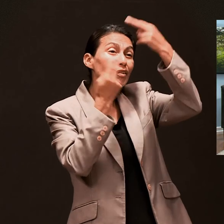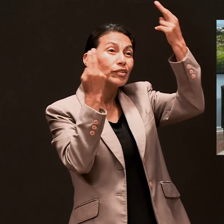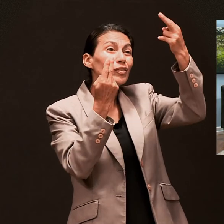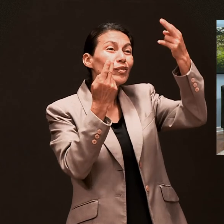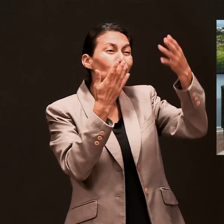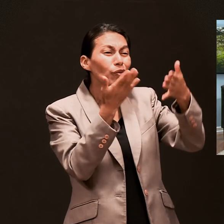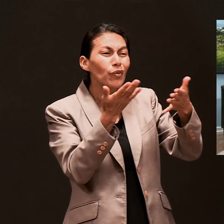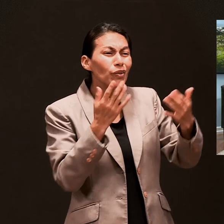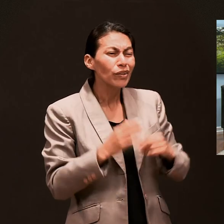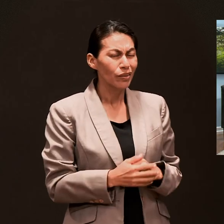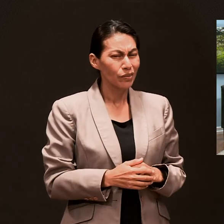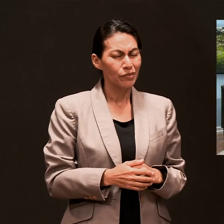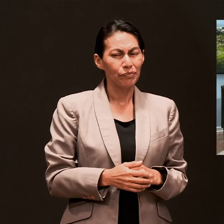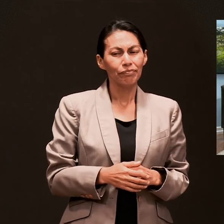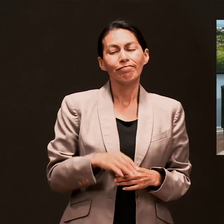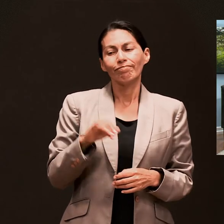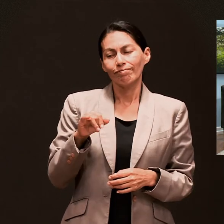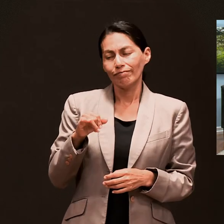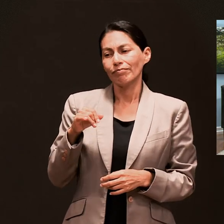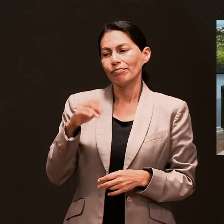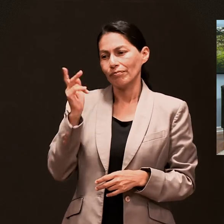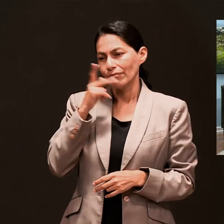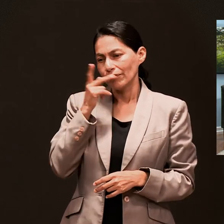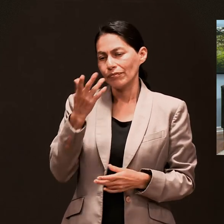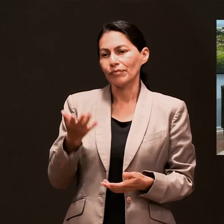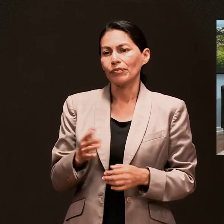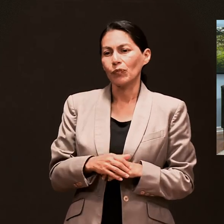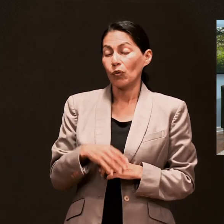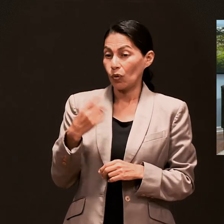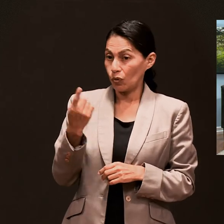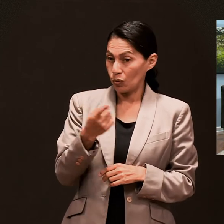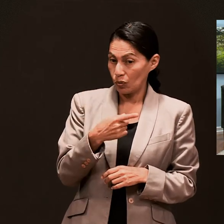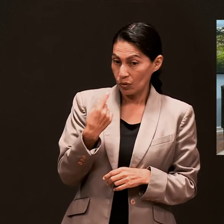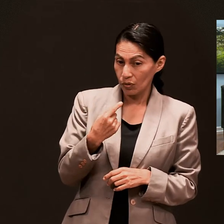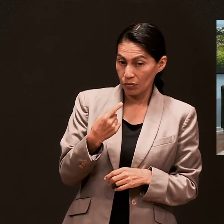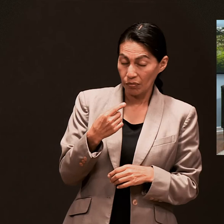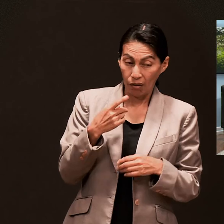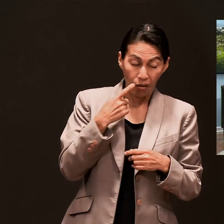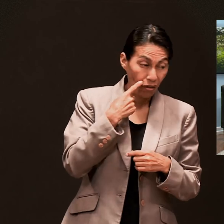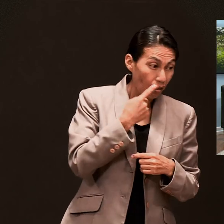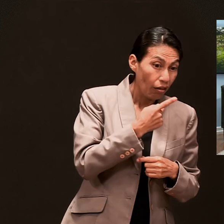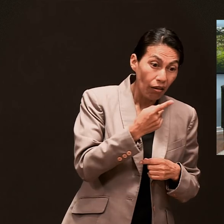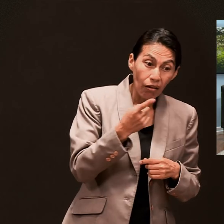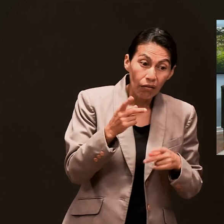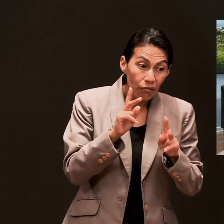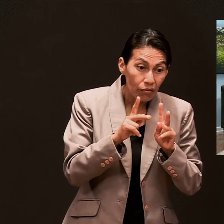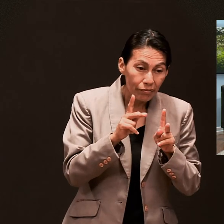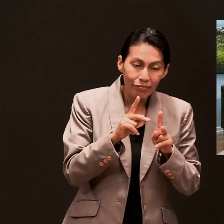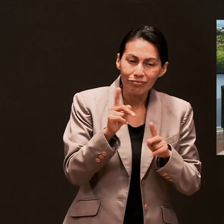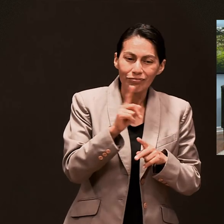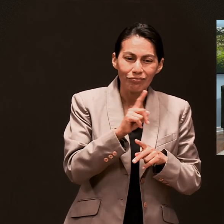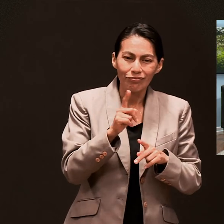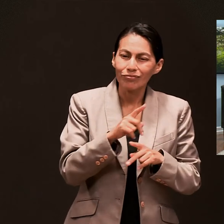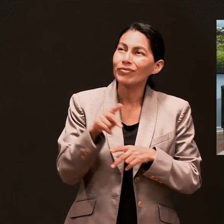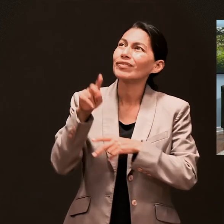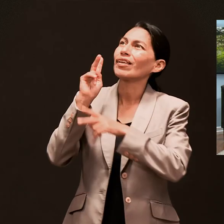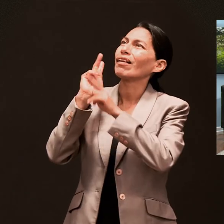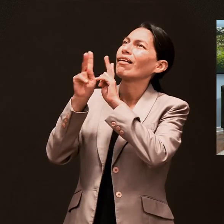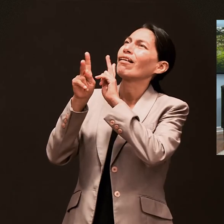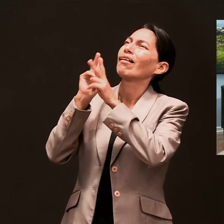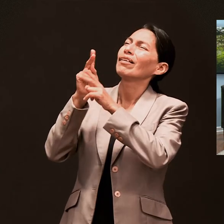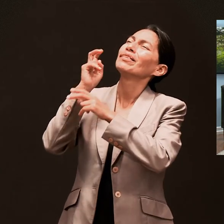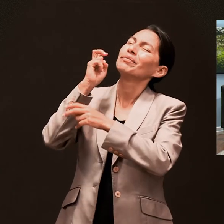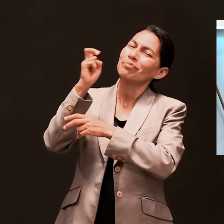entonces Lamentablemente nos fijamos en otras en quien no debemos de fijarnos